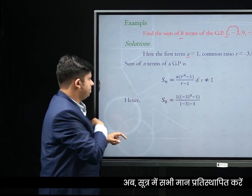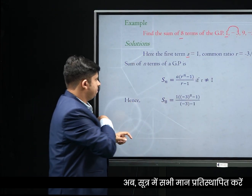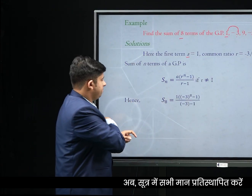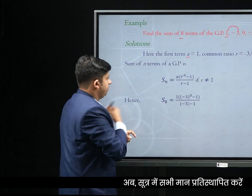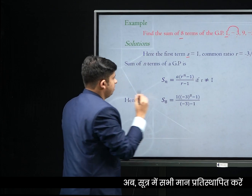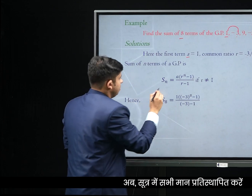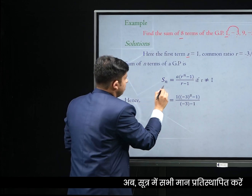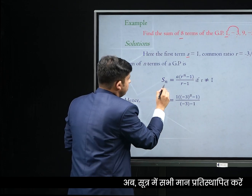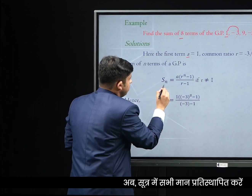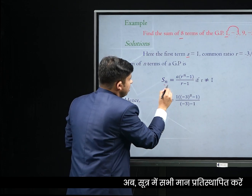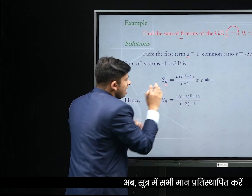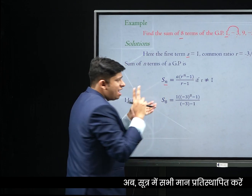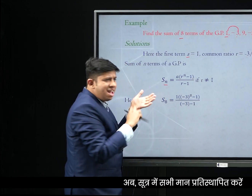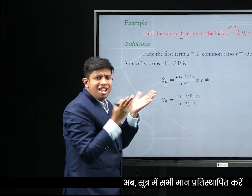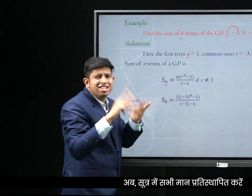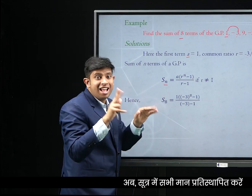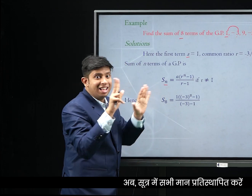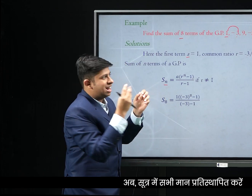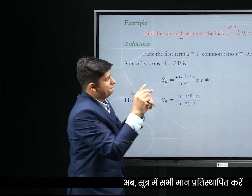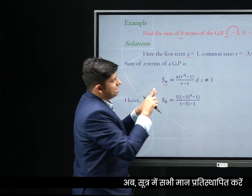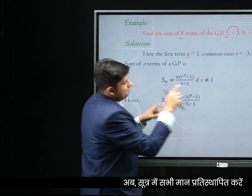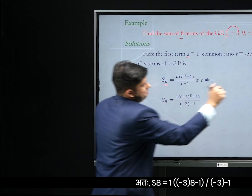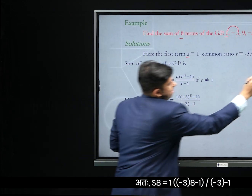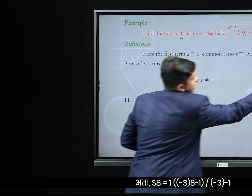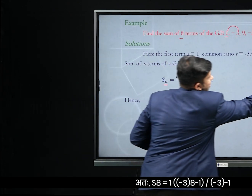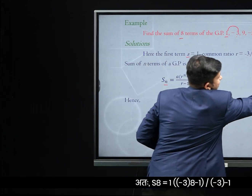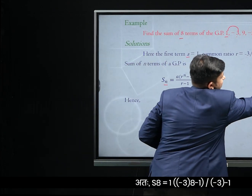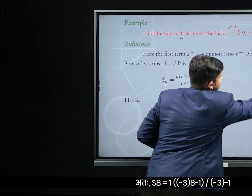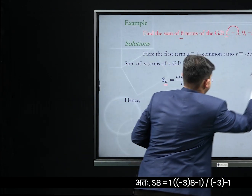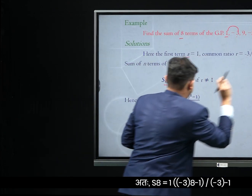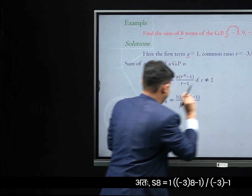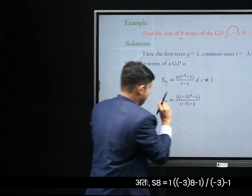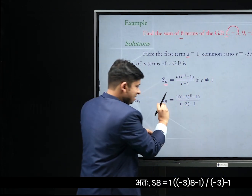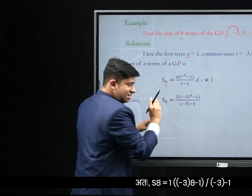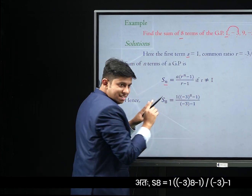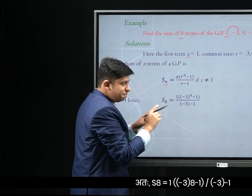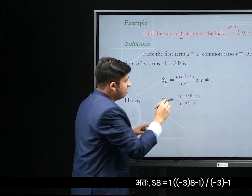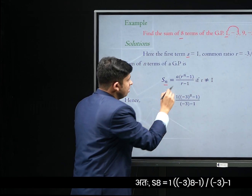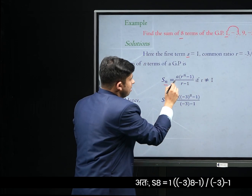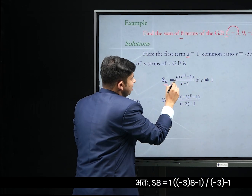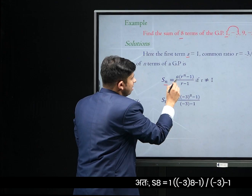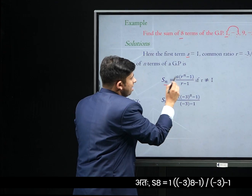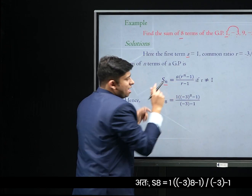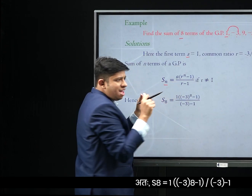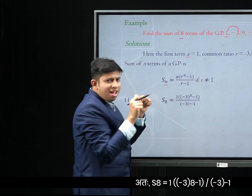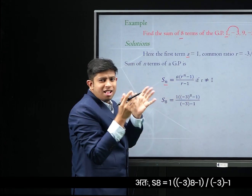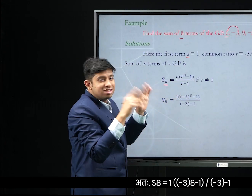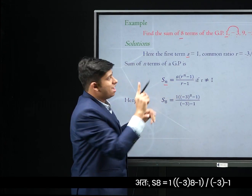अब सूत्र में सभी मान प्रतिस्थापित करें। अतः S81 -3 81